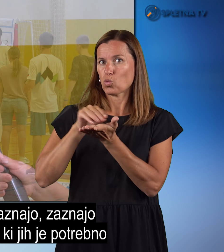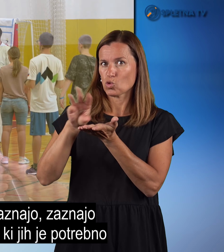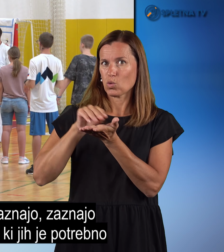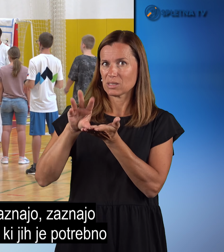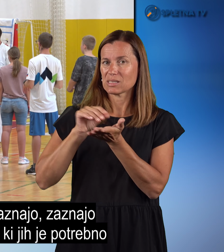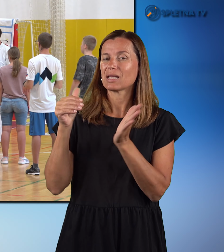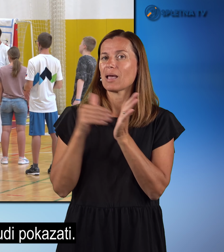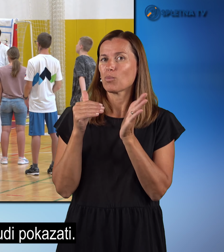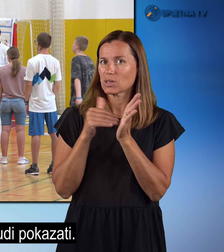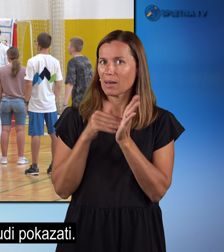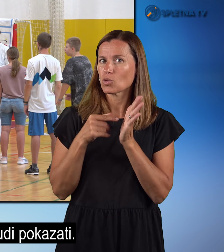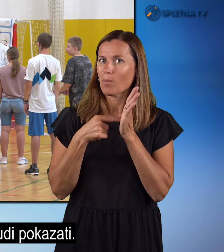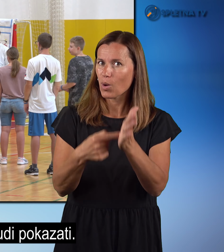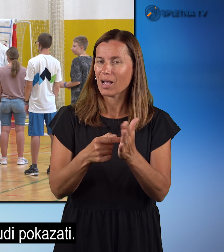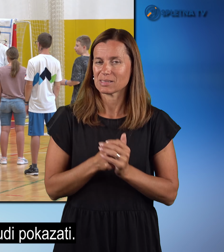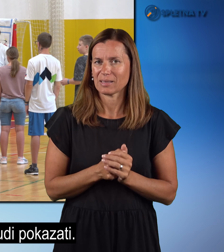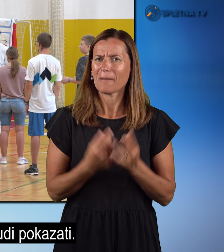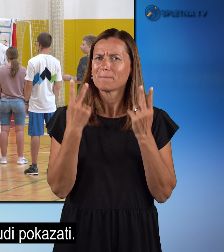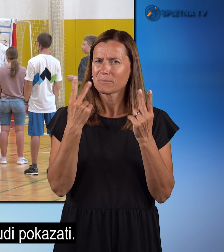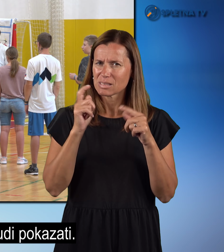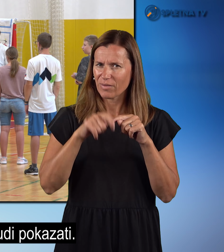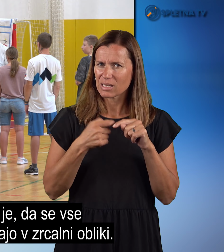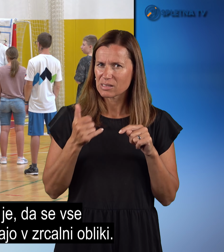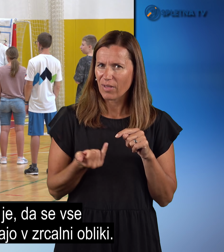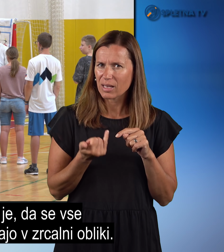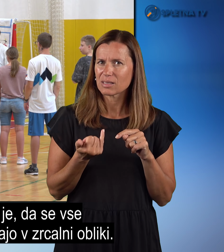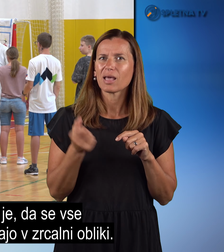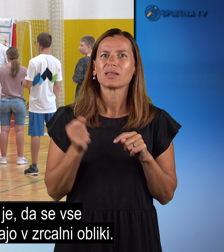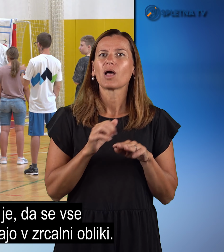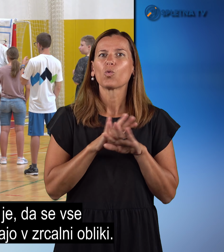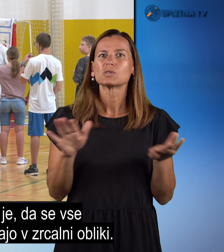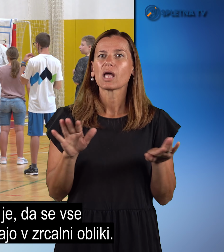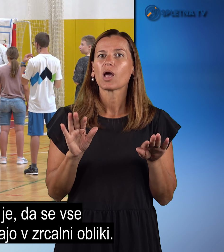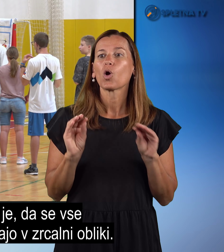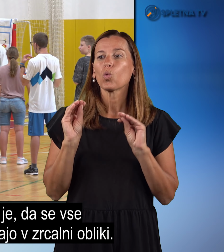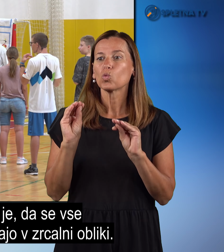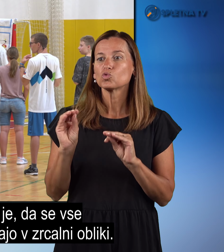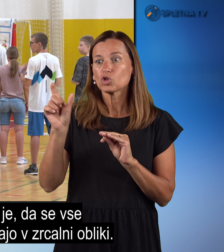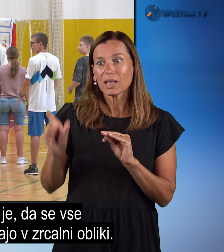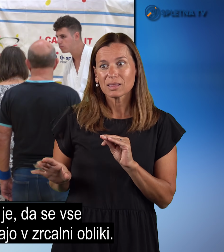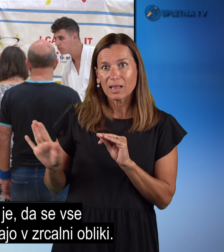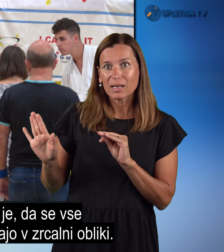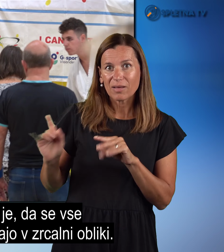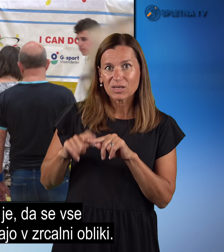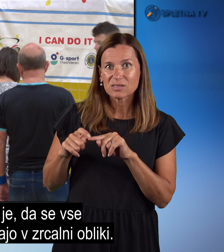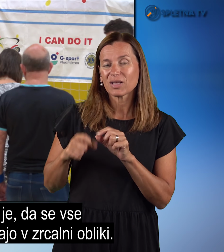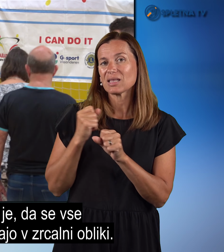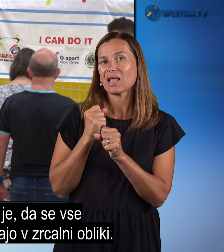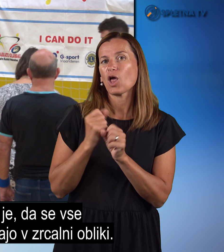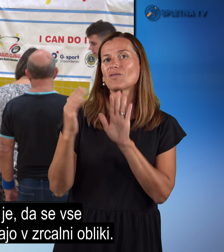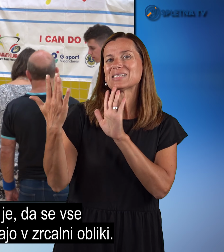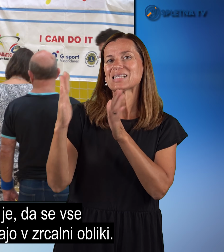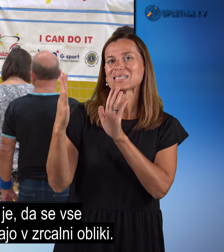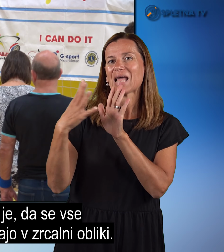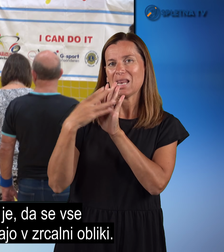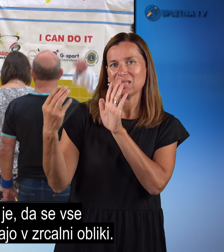je potrebno avtomatsko tudi pokazati. Bistvena stvar je, da se vse učiteljeve geste delajo